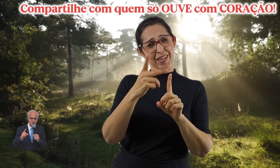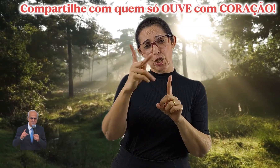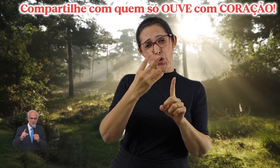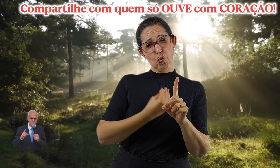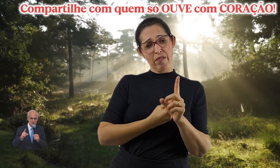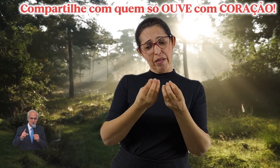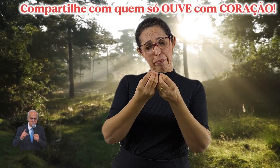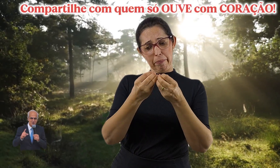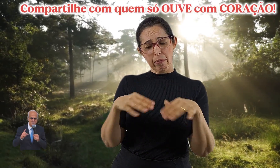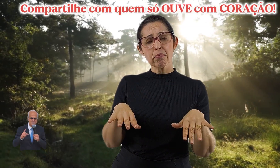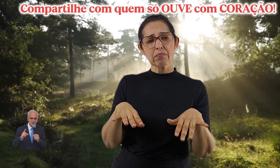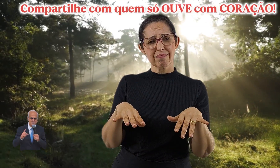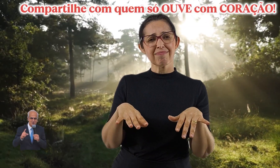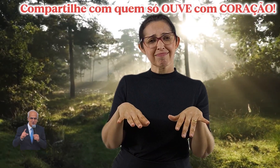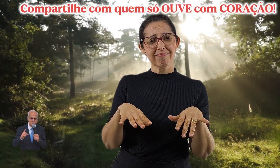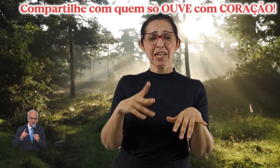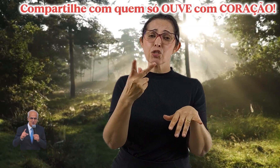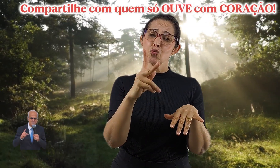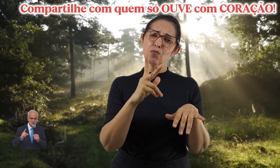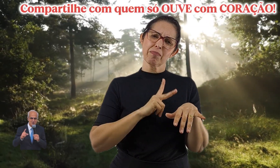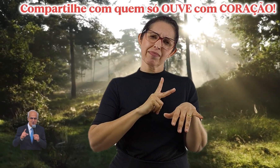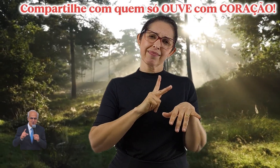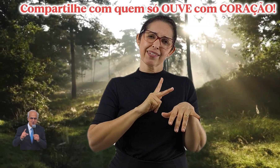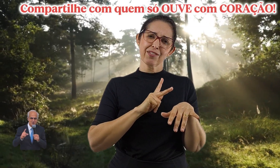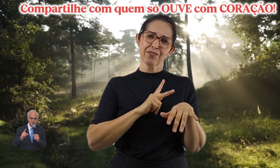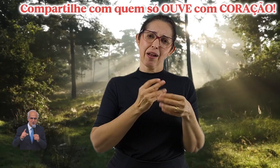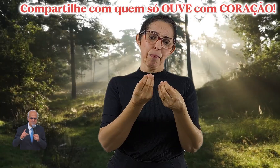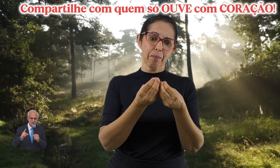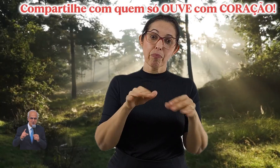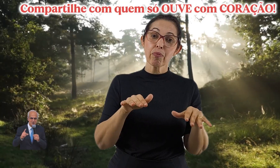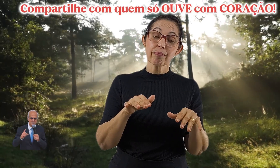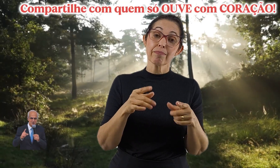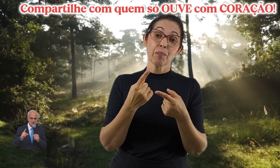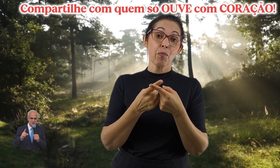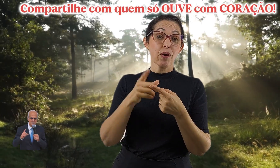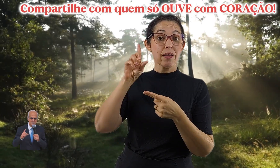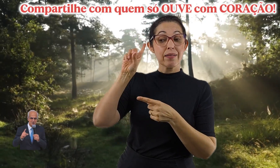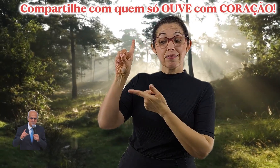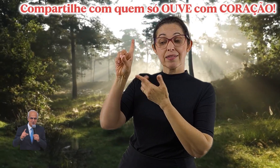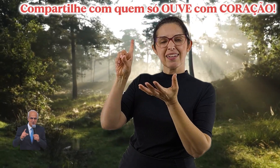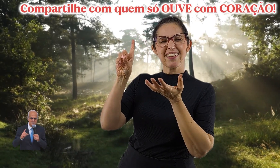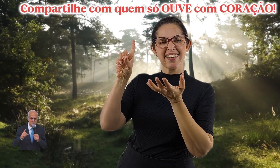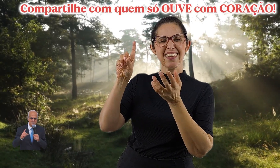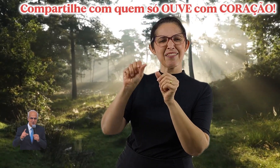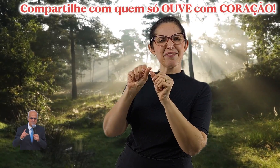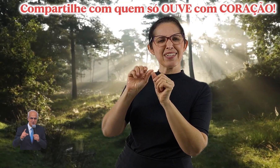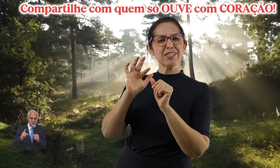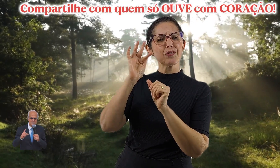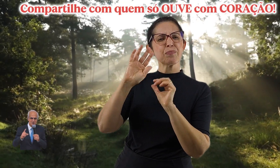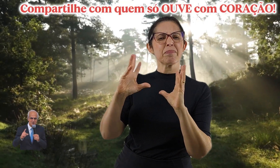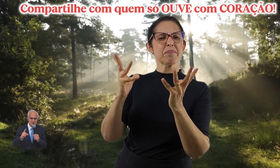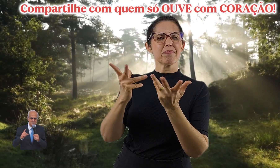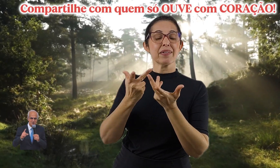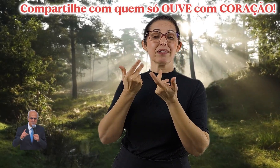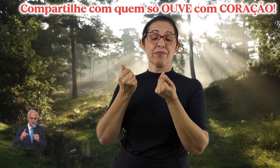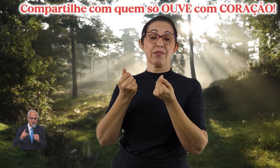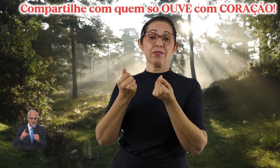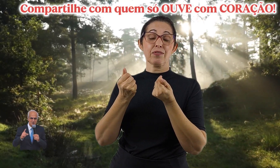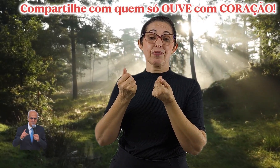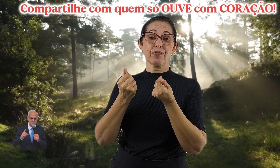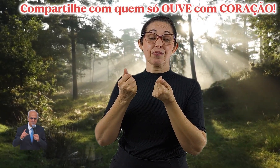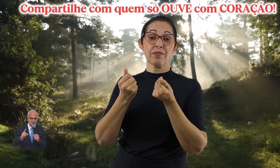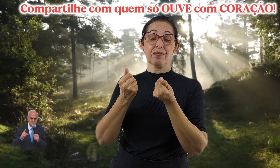A perda maior é sua, porque o que Deus quer fazer na sua vida é maravilhoso. Não é